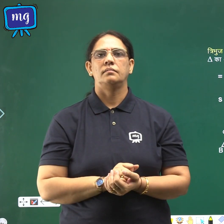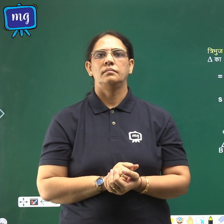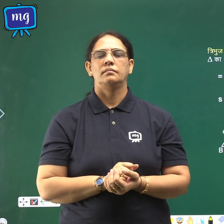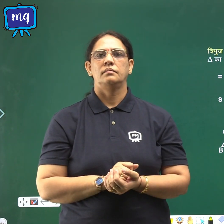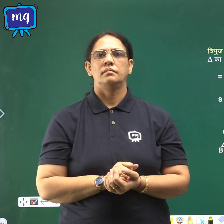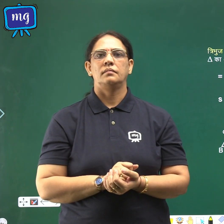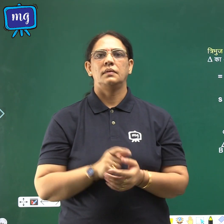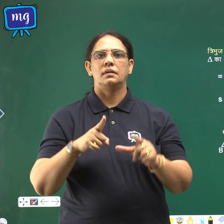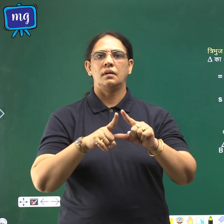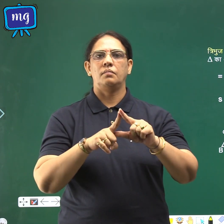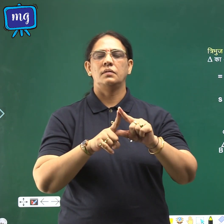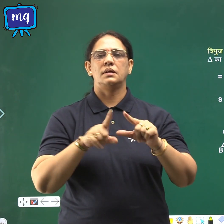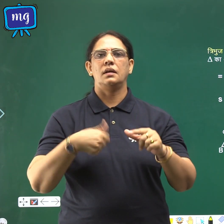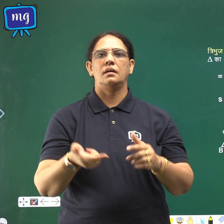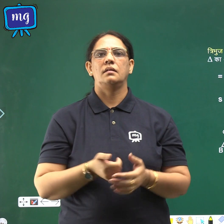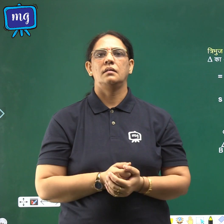त्रिभुज की